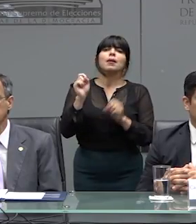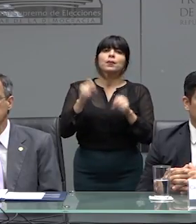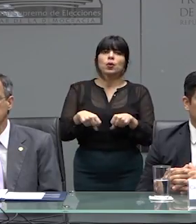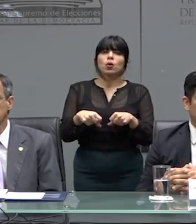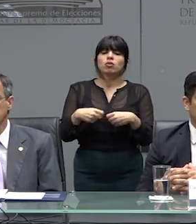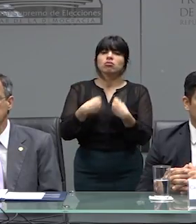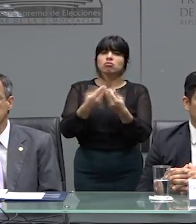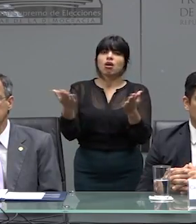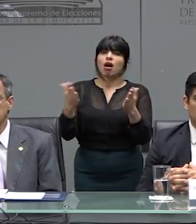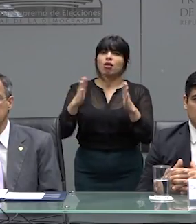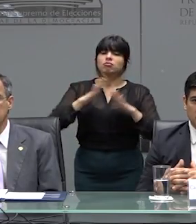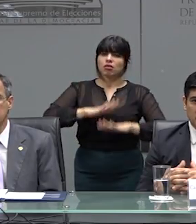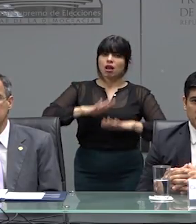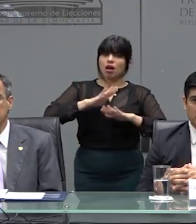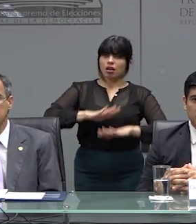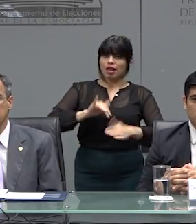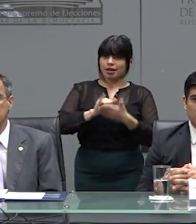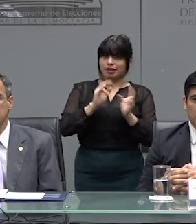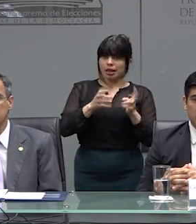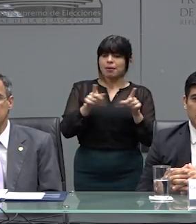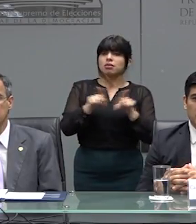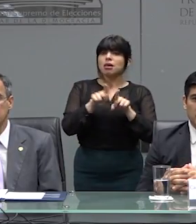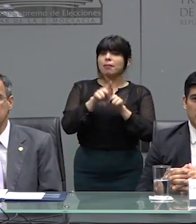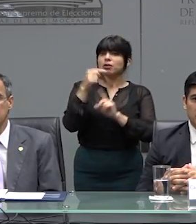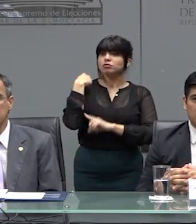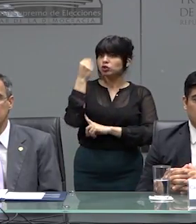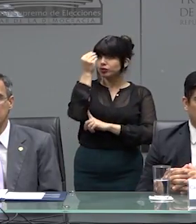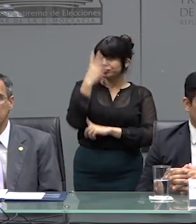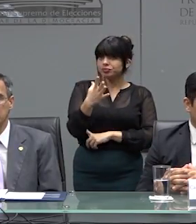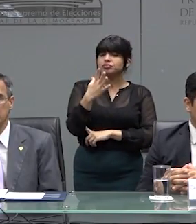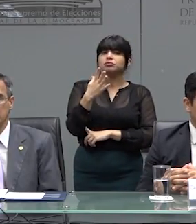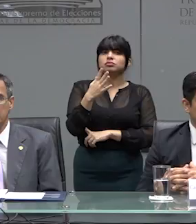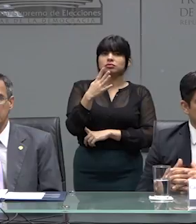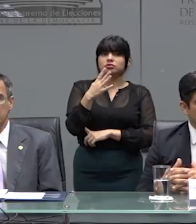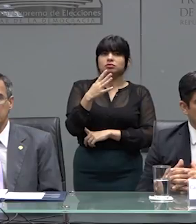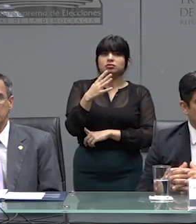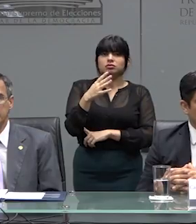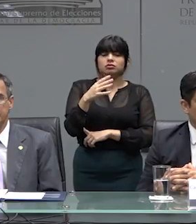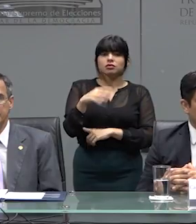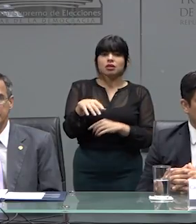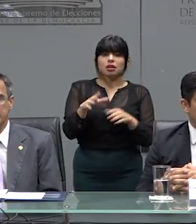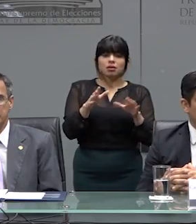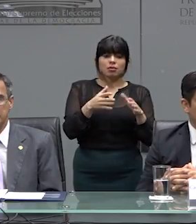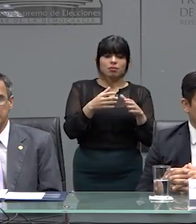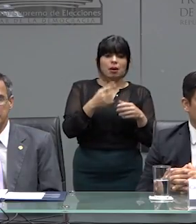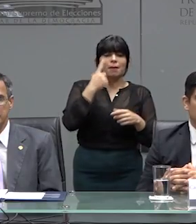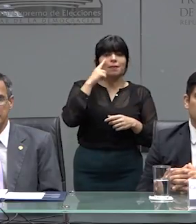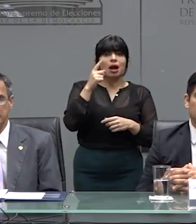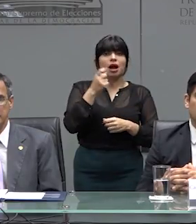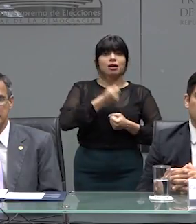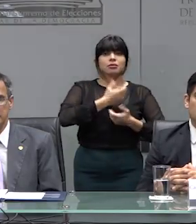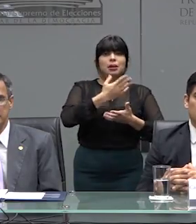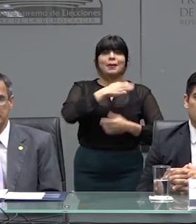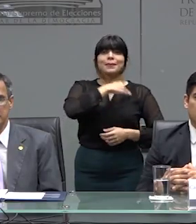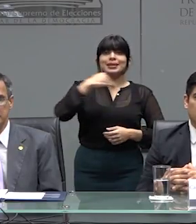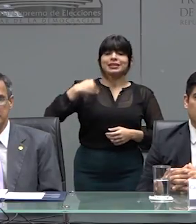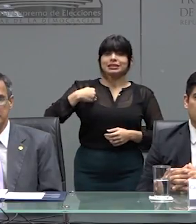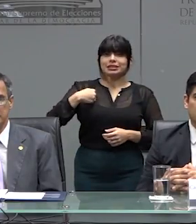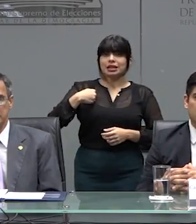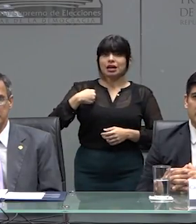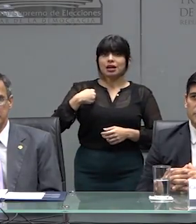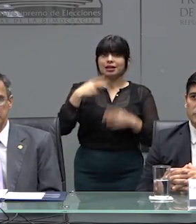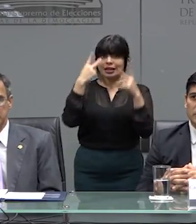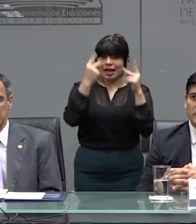llevar tranquilidad en esto. También he dicho que se verá tanto en la comparecencia de la ministra